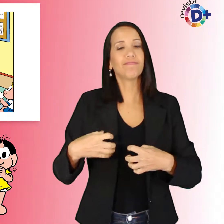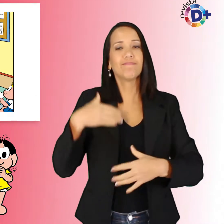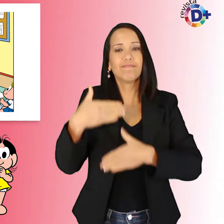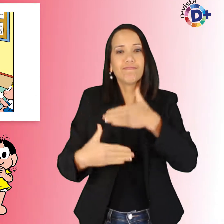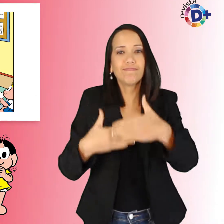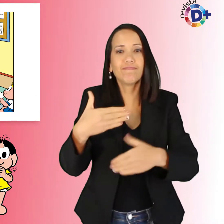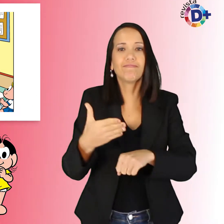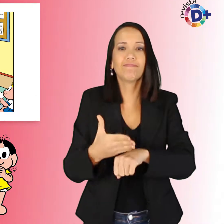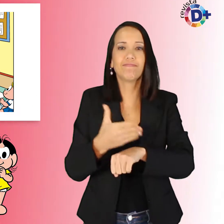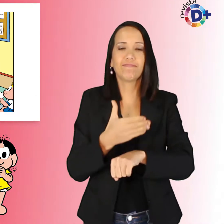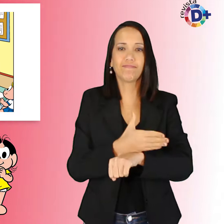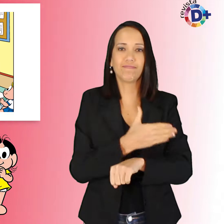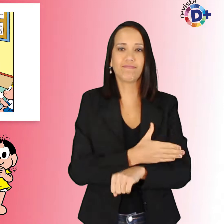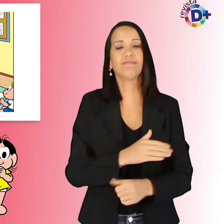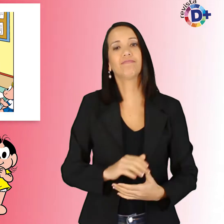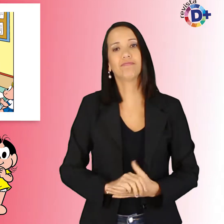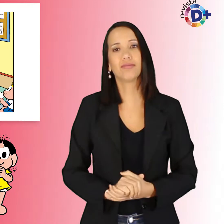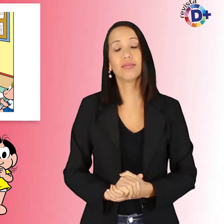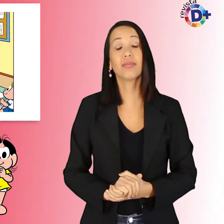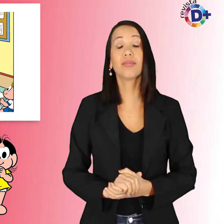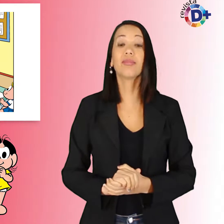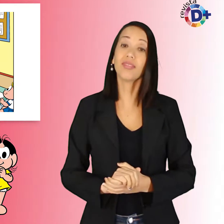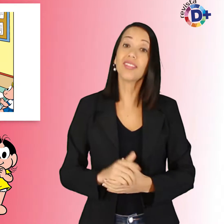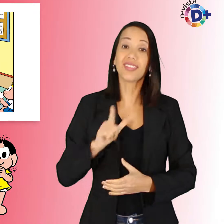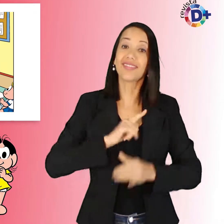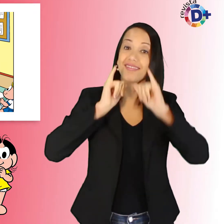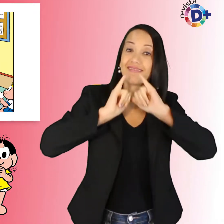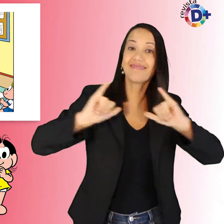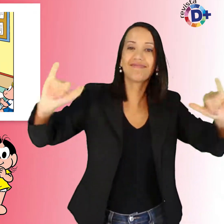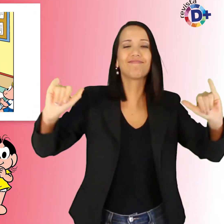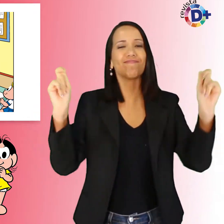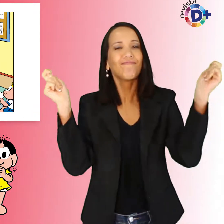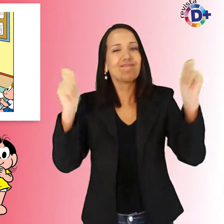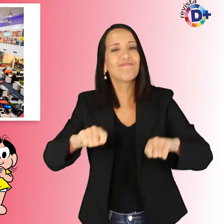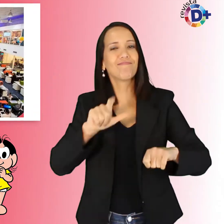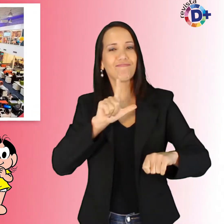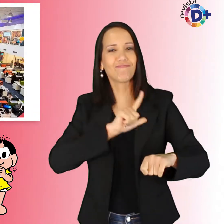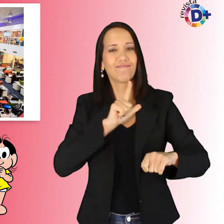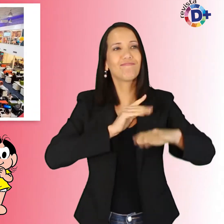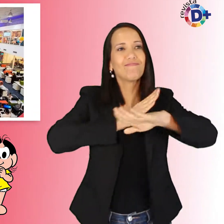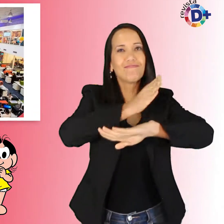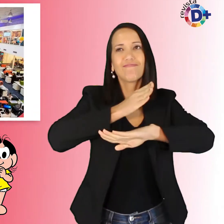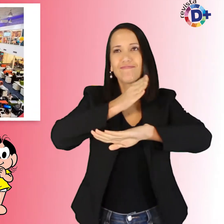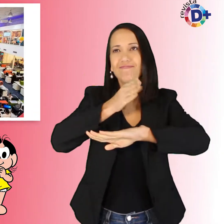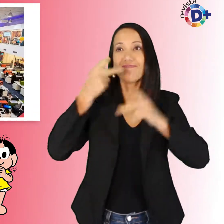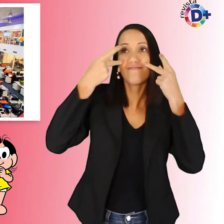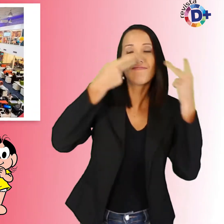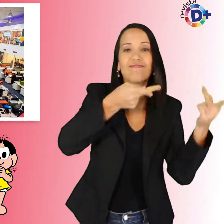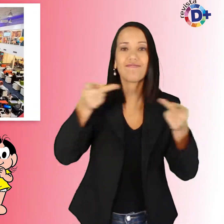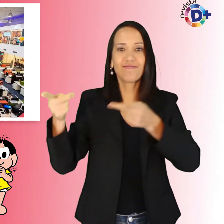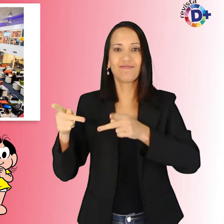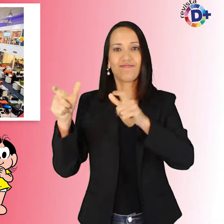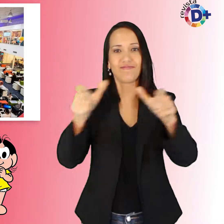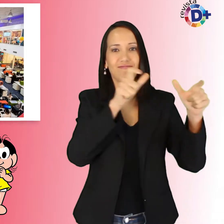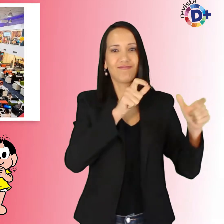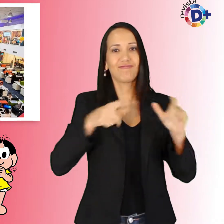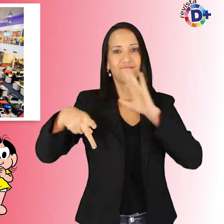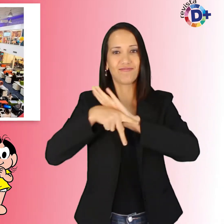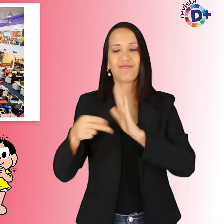progressiva na ocasião será possível fazer um 'tour' pelos estúdios da turma da mônica